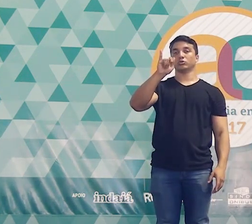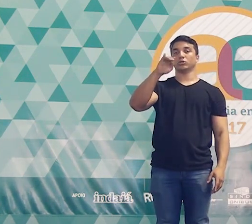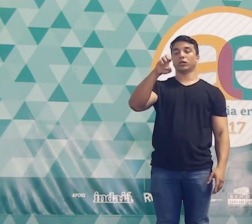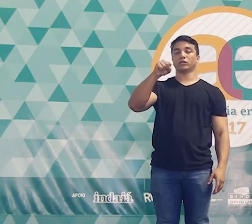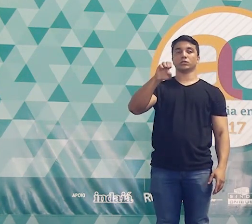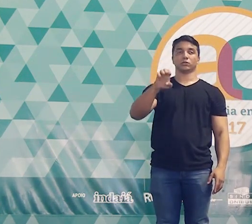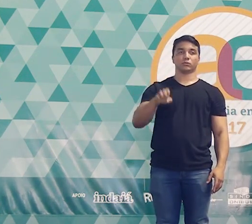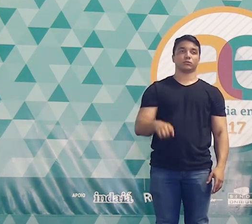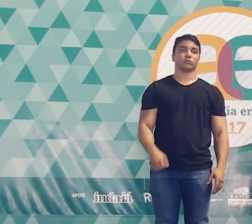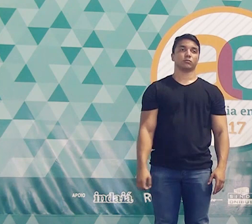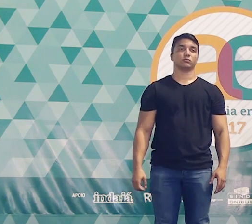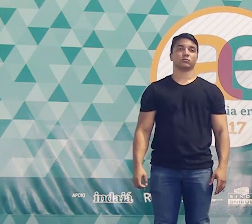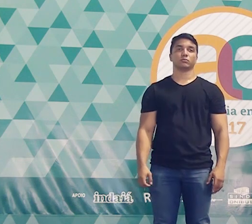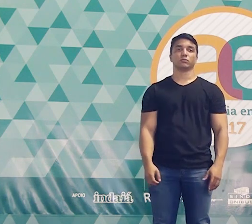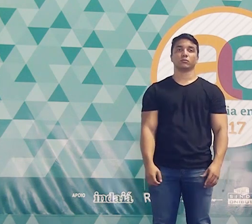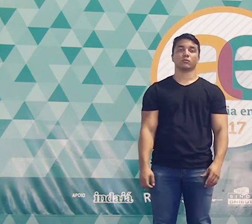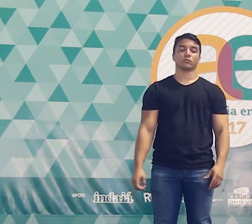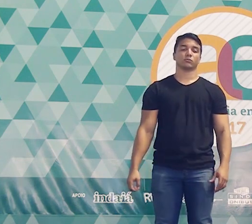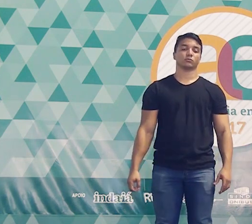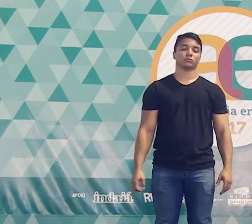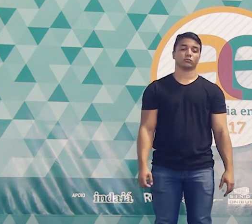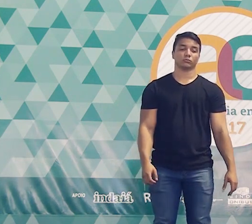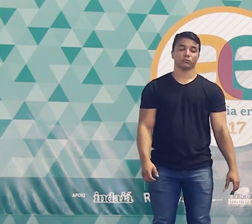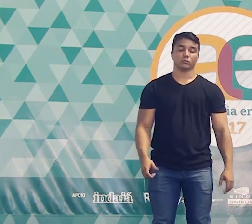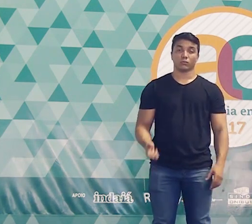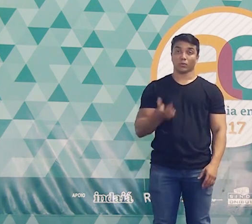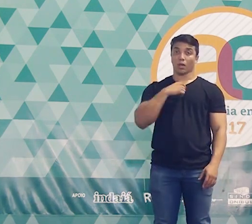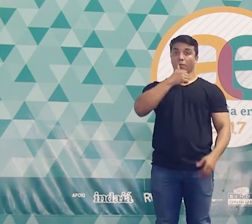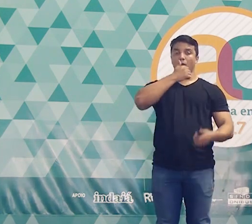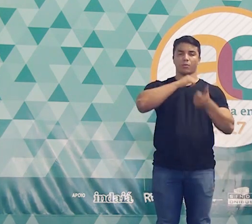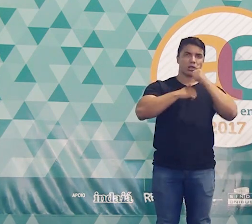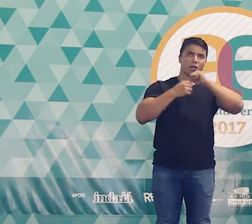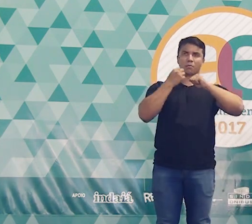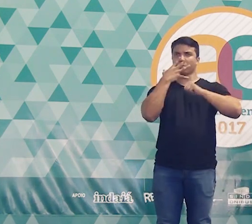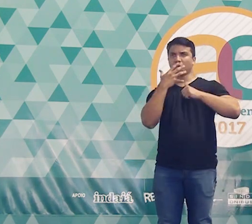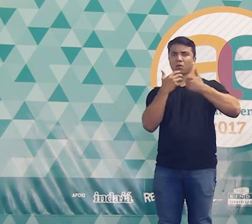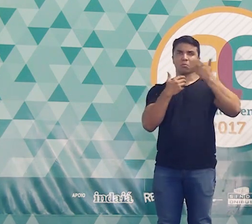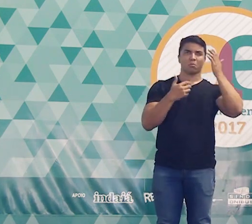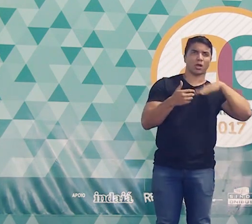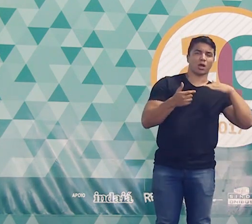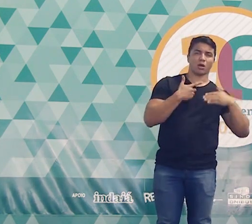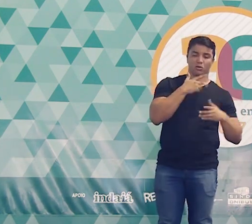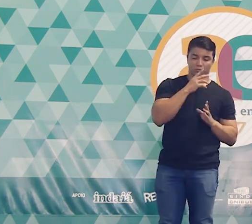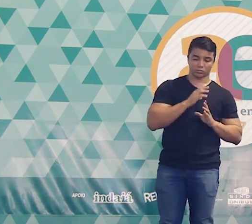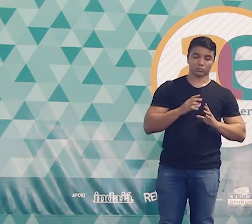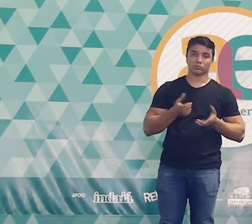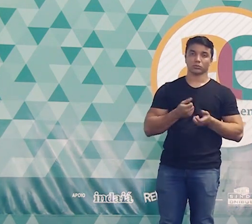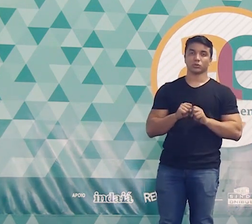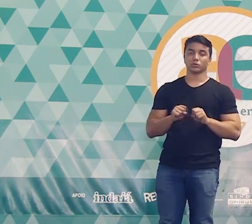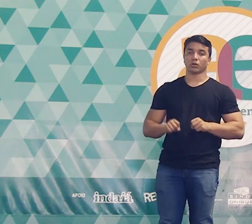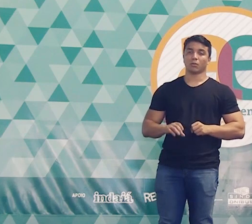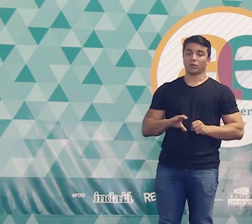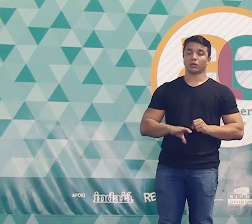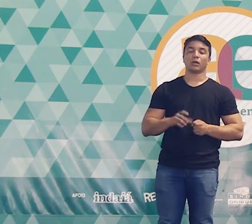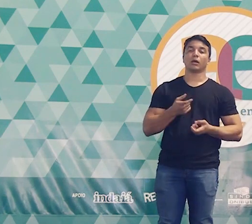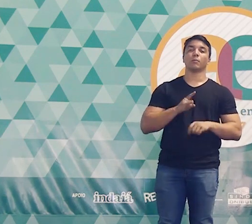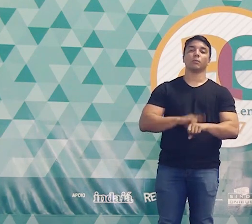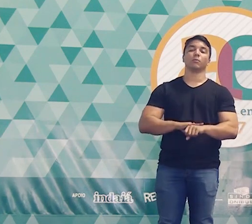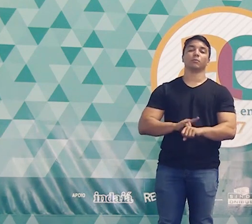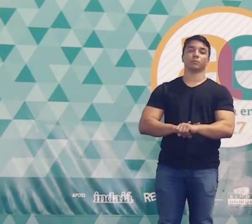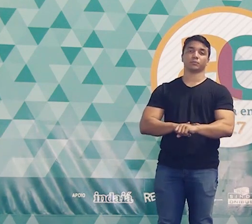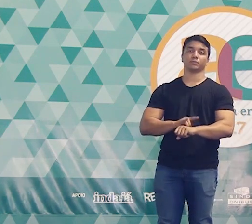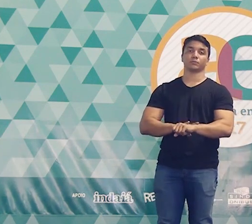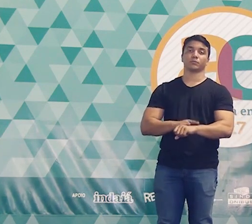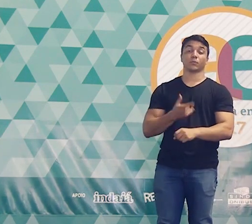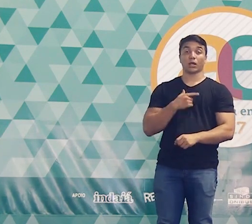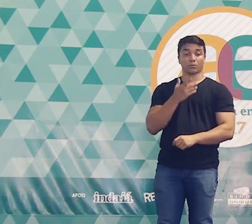outra pergunta aqui. A bebida faz bem ou faz mal para o sistema urinário? A bebida, gente, a